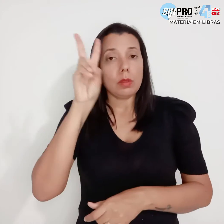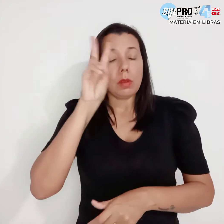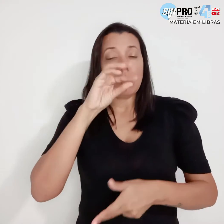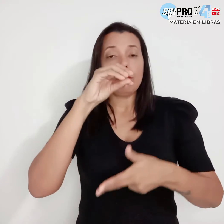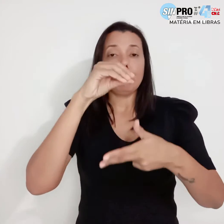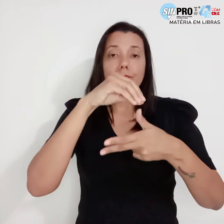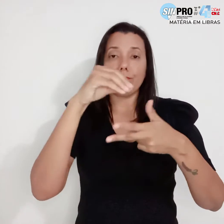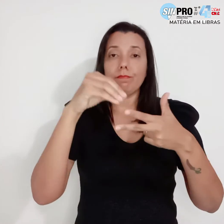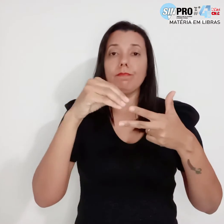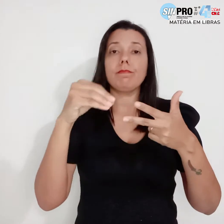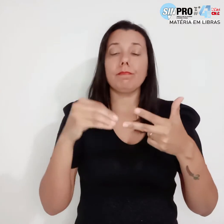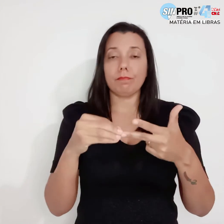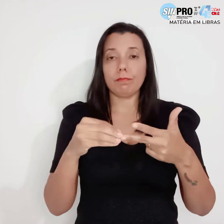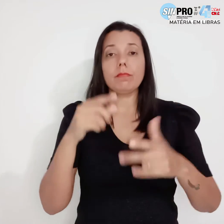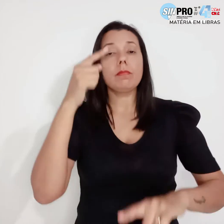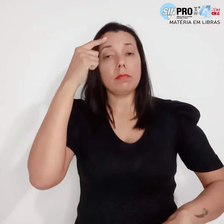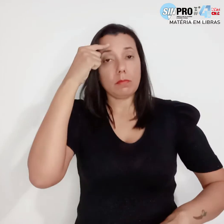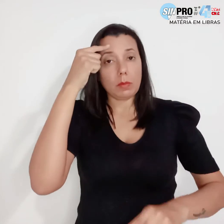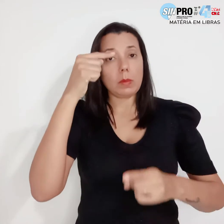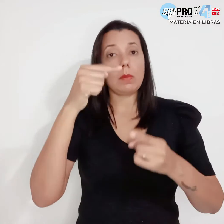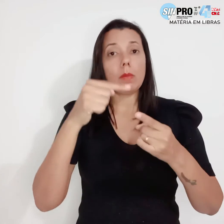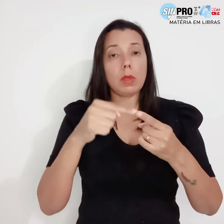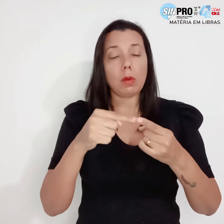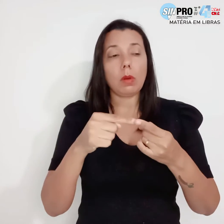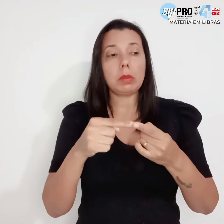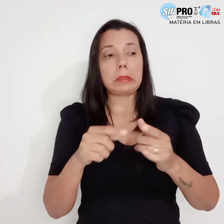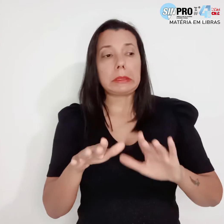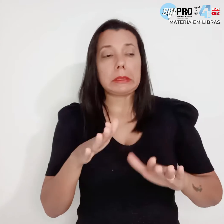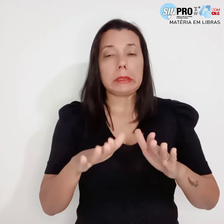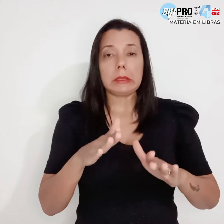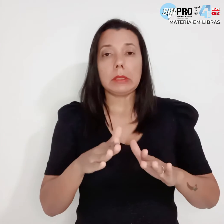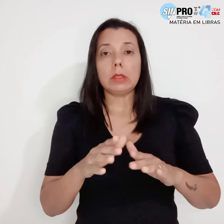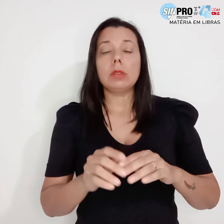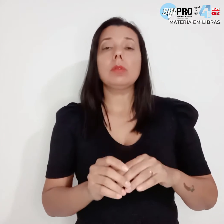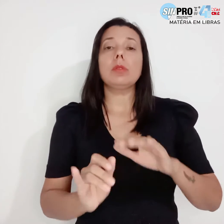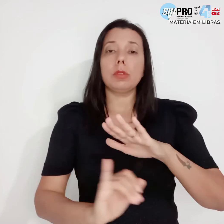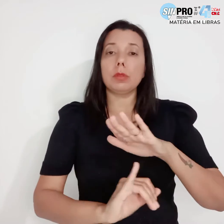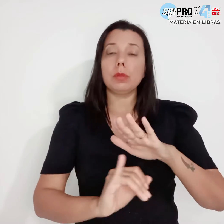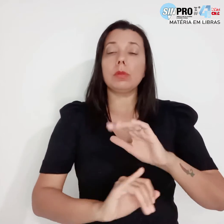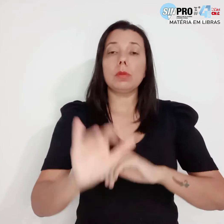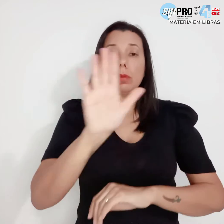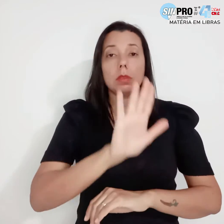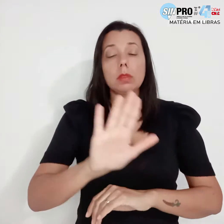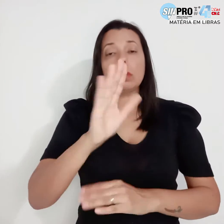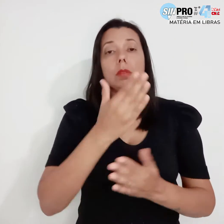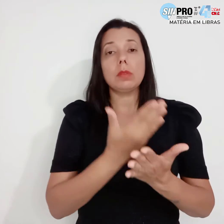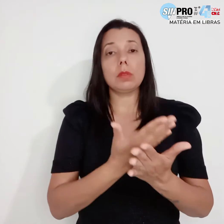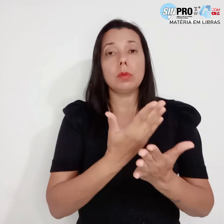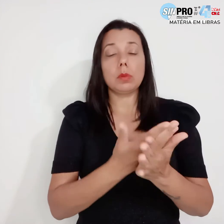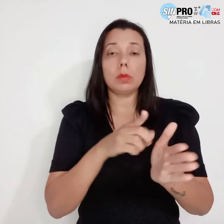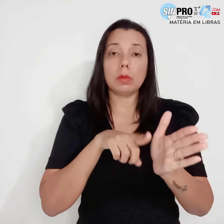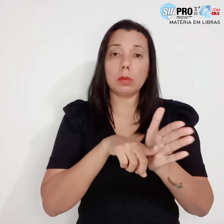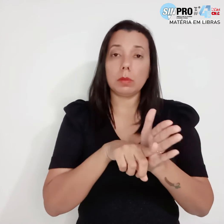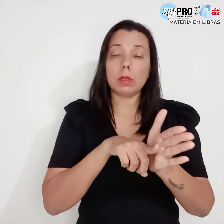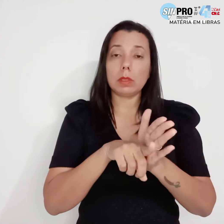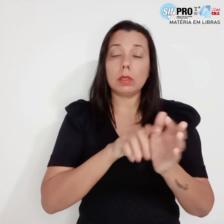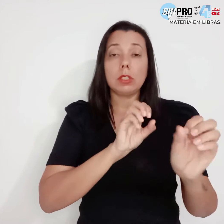Enem. De acordo com o balanço do Instituto Nacional de Estudos e Pesquisas